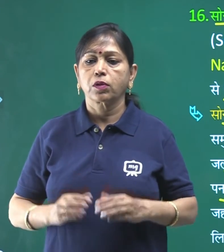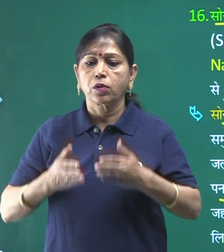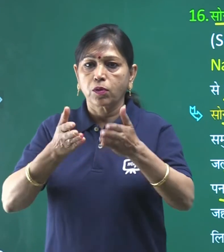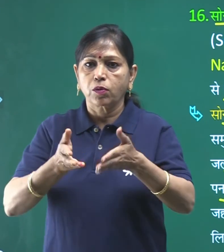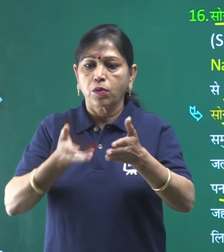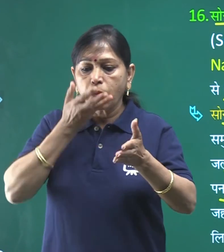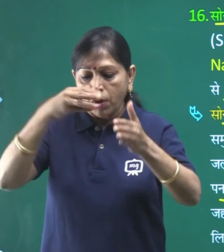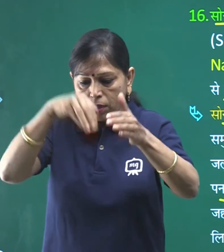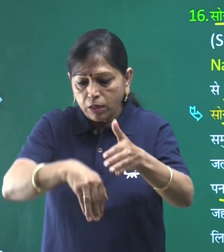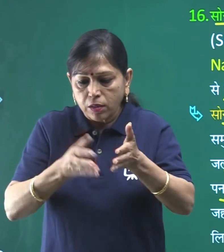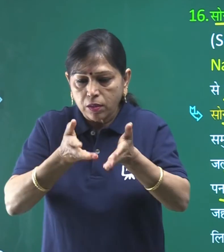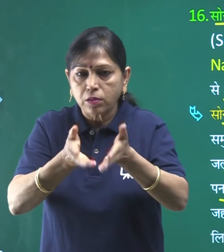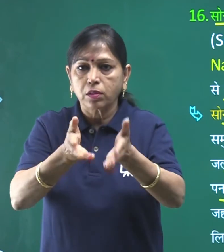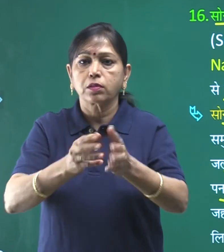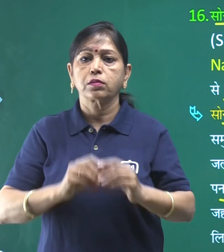पनडुब्बियों,